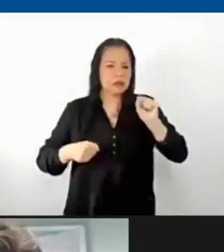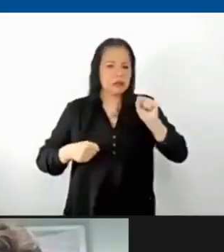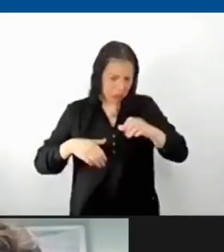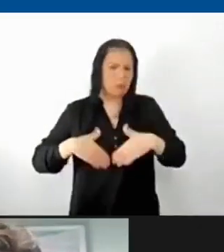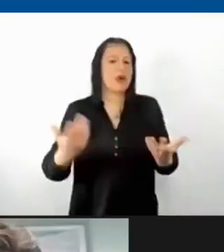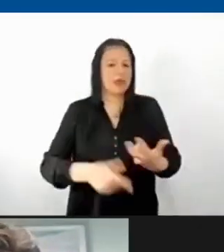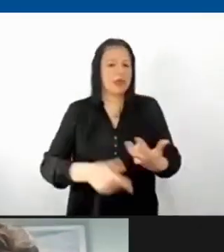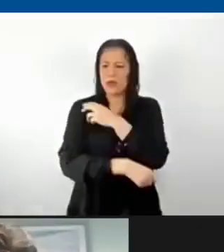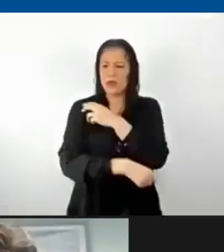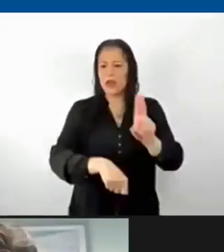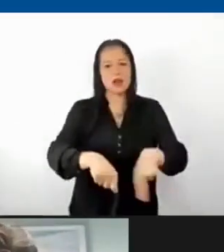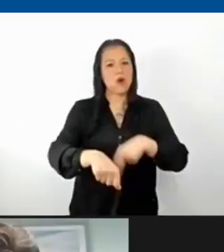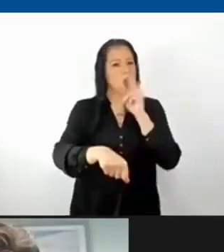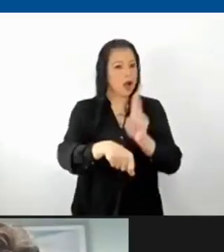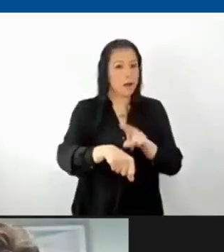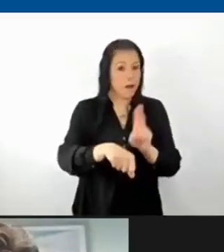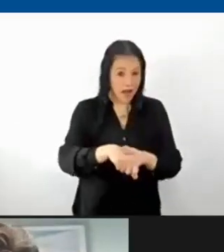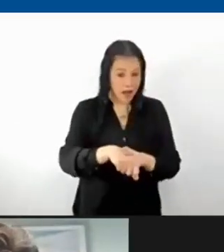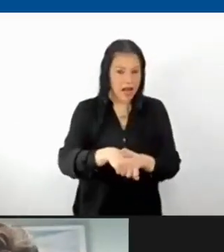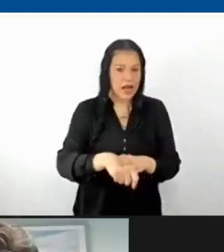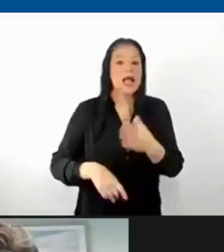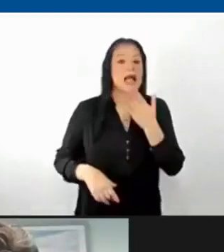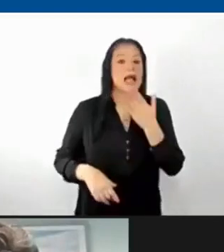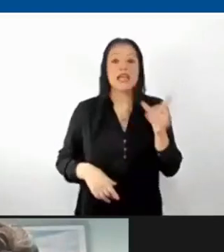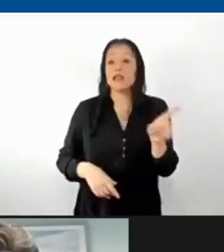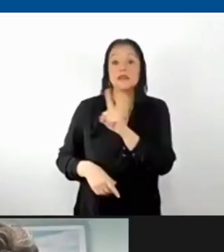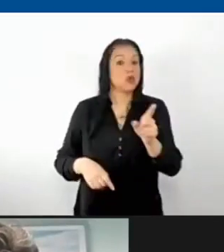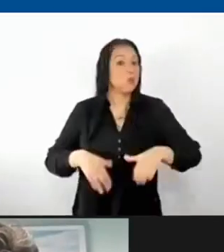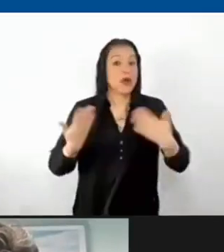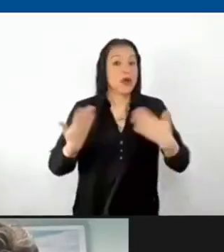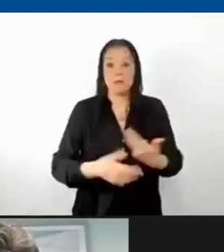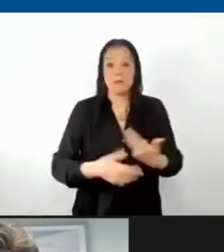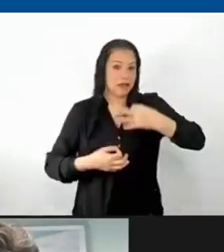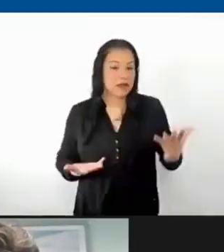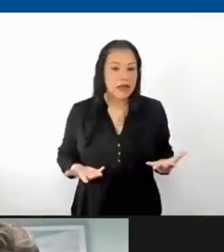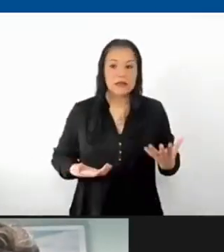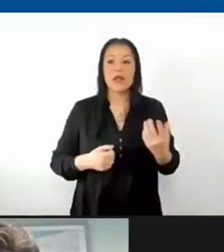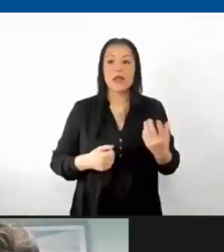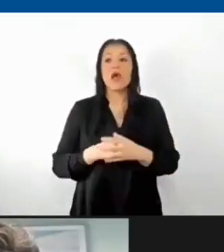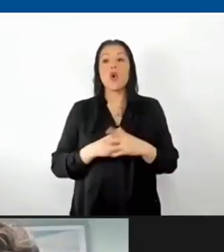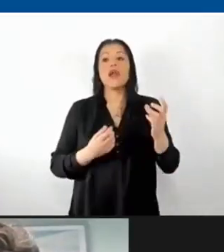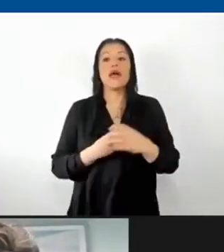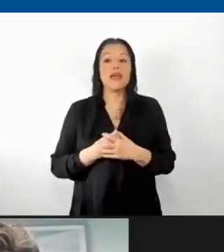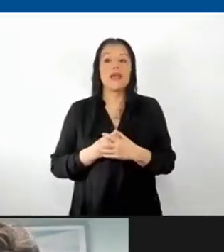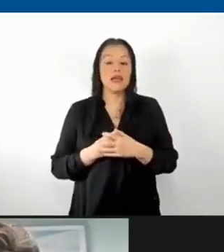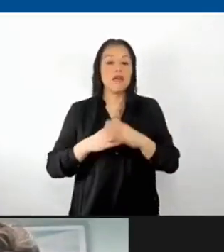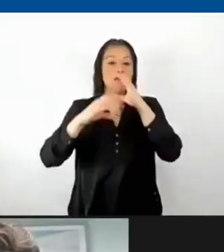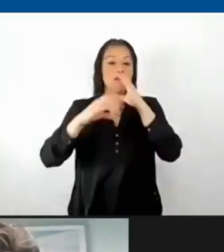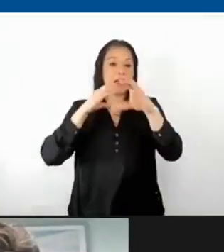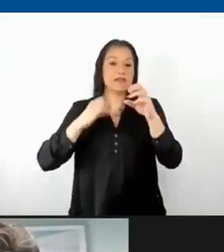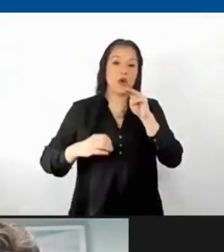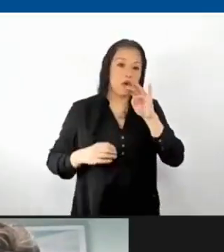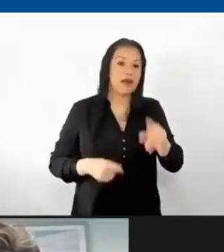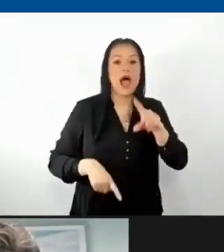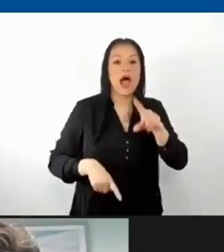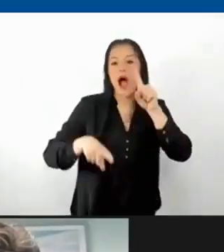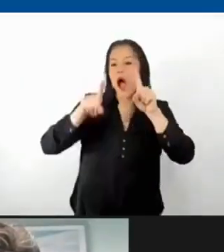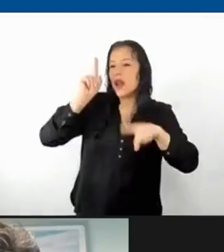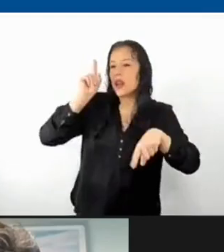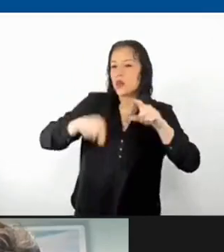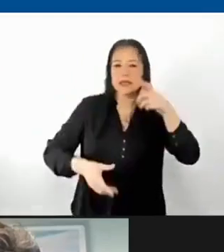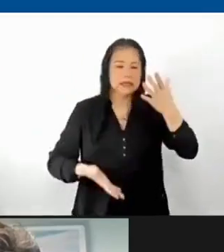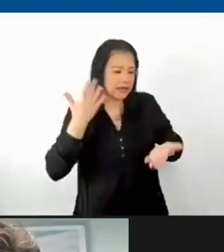ningún problema. ¿Quiénes son las personas que no deberían vacunarse con la vacuna de Pfizer y Moderna? Aquellas que alguna vez cuando le pusieron